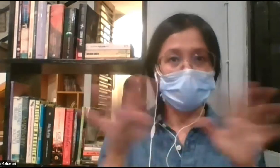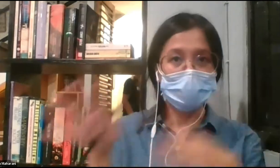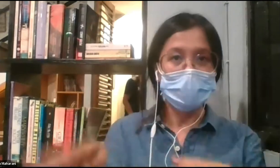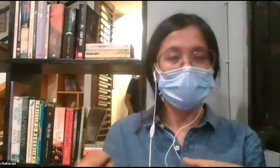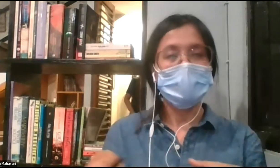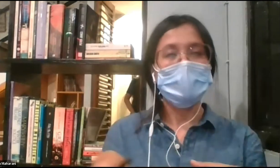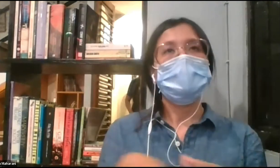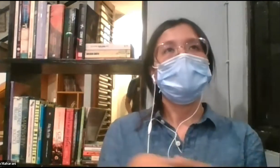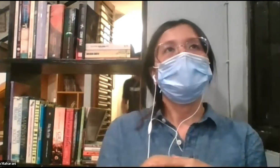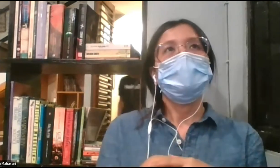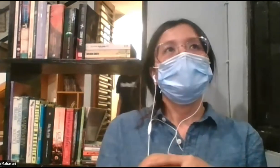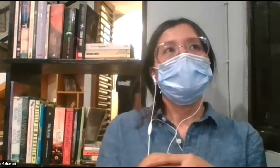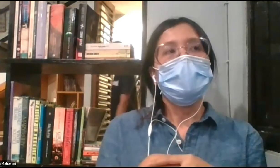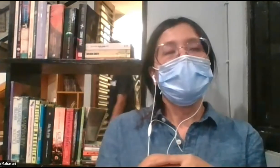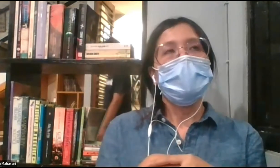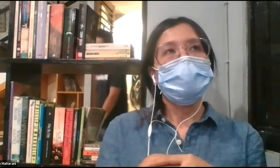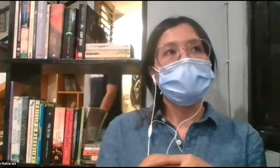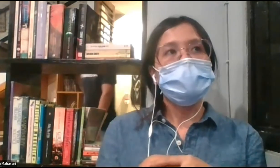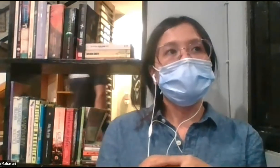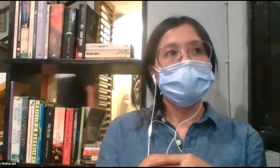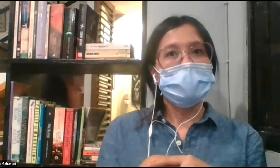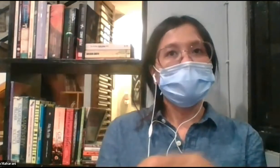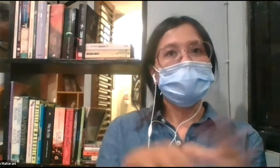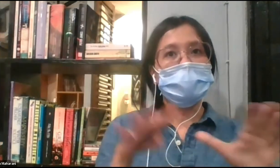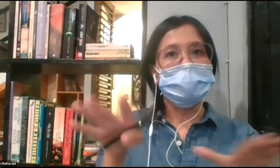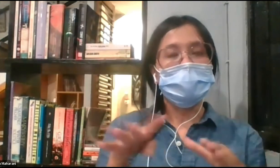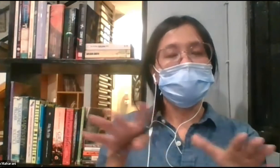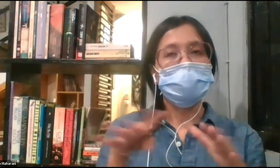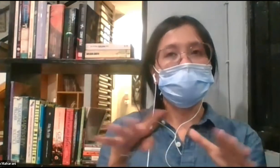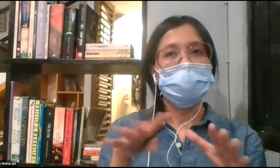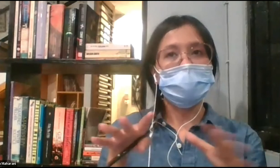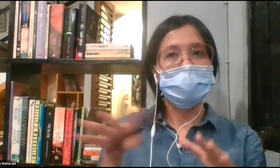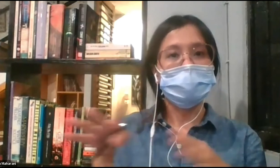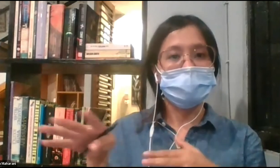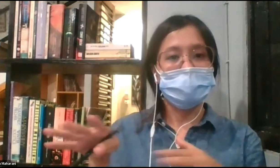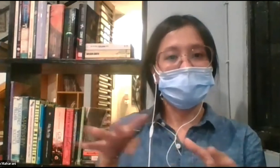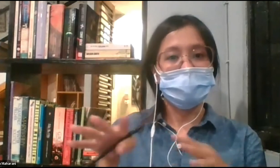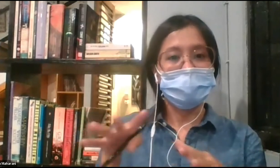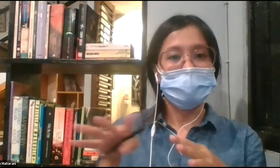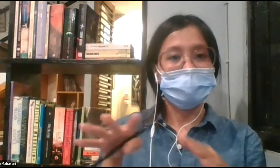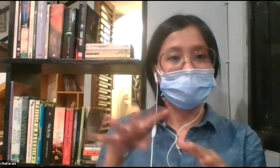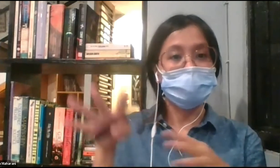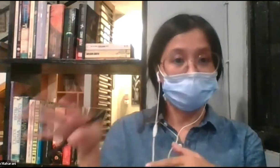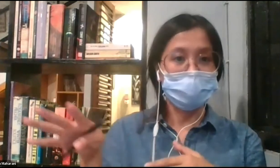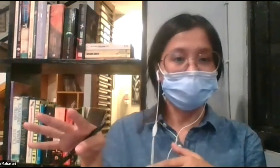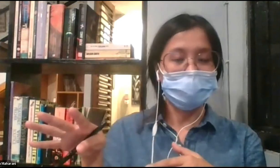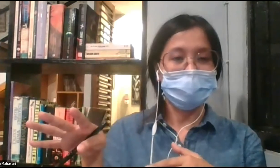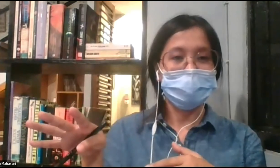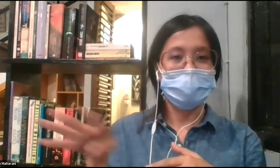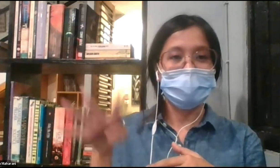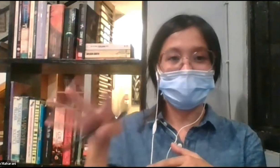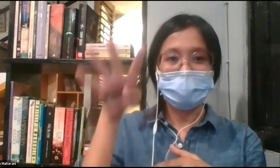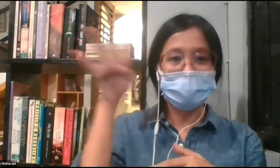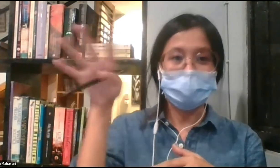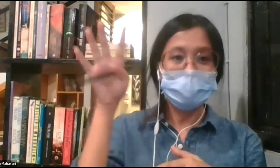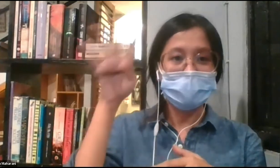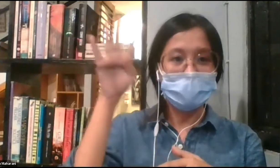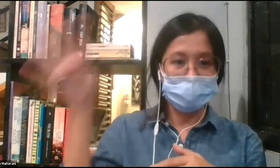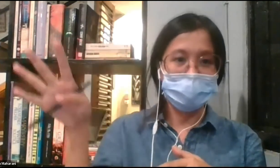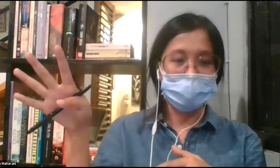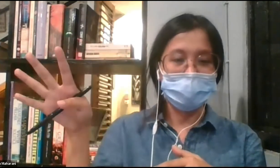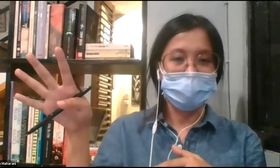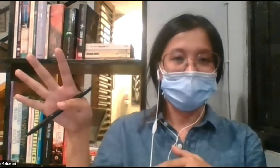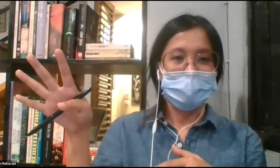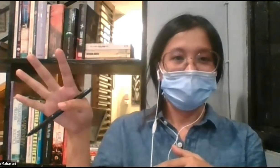kita baca ulang. Apa sih yang menarik dari kalimat yang kita susun, yang bisa kita tulis